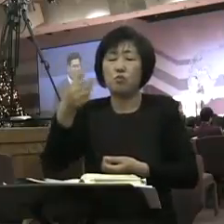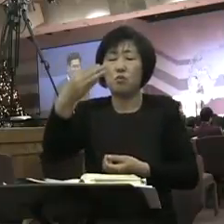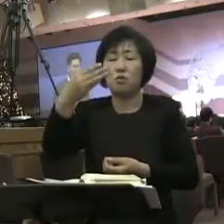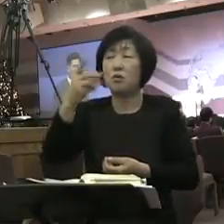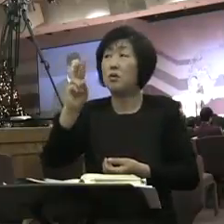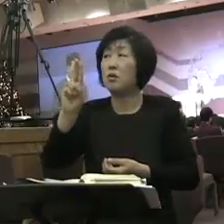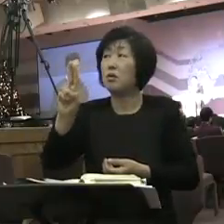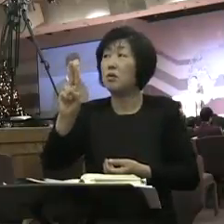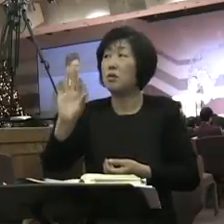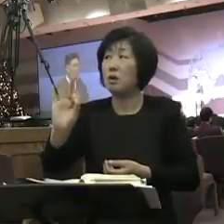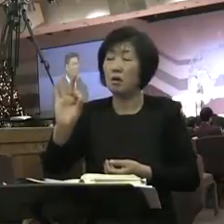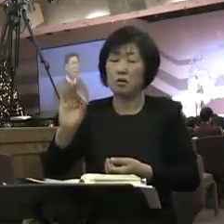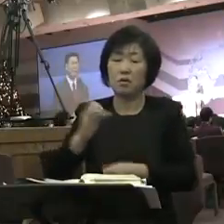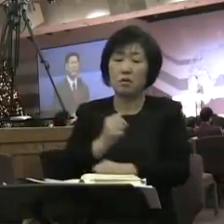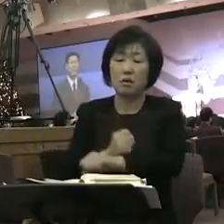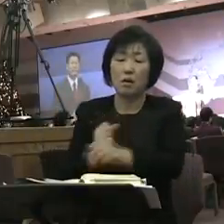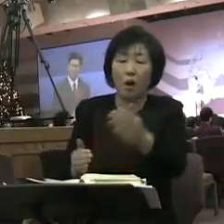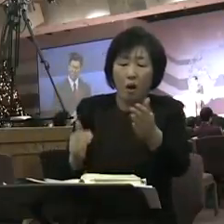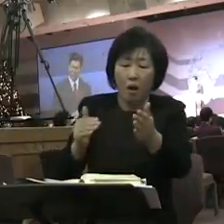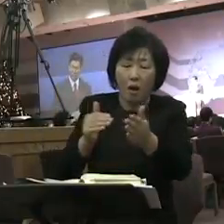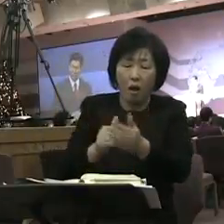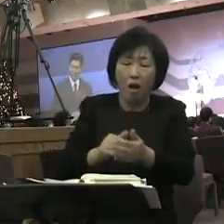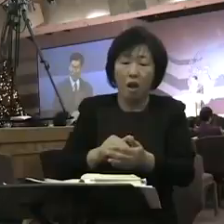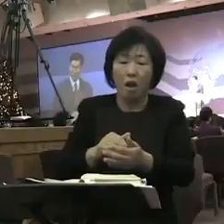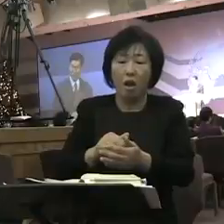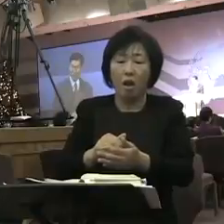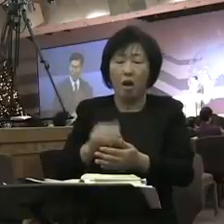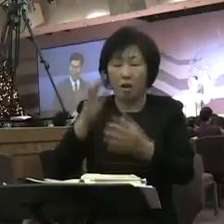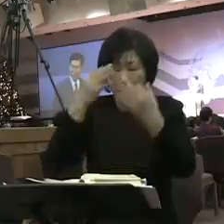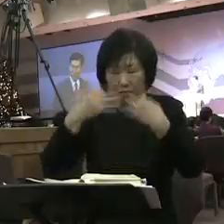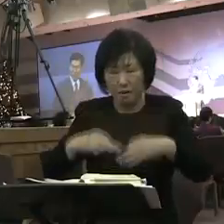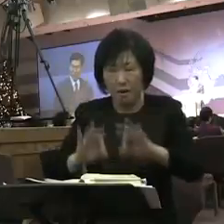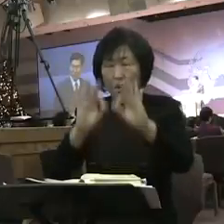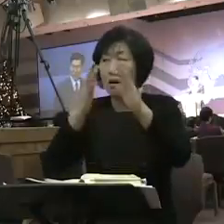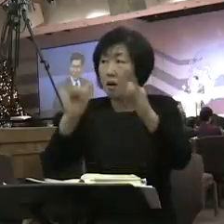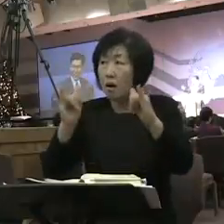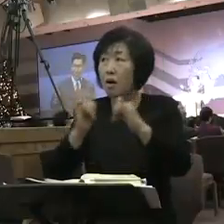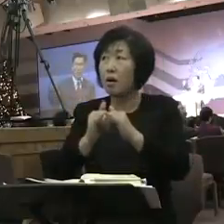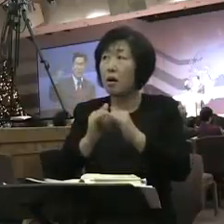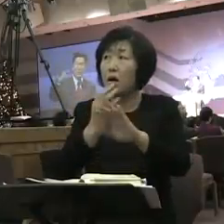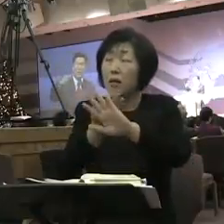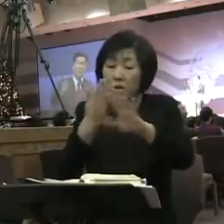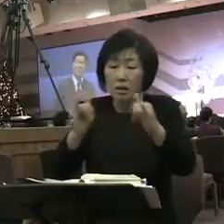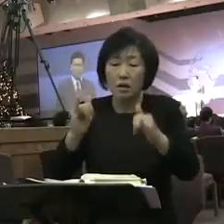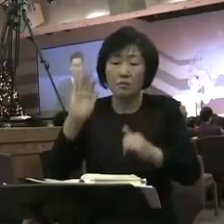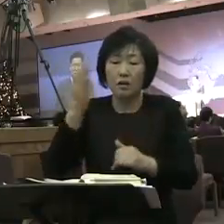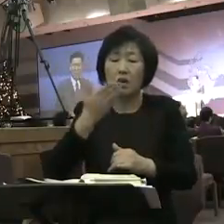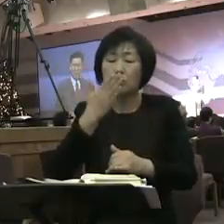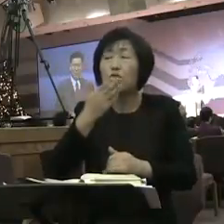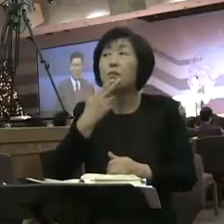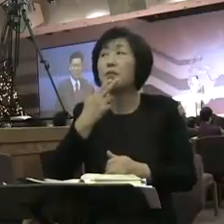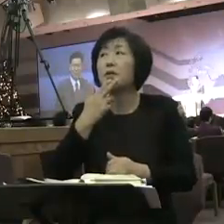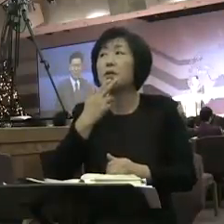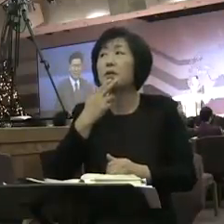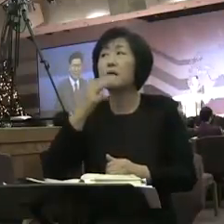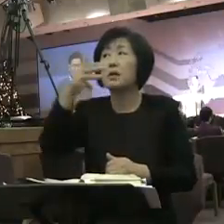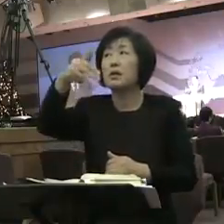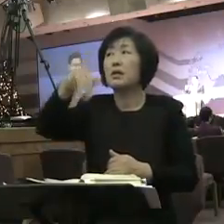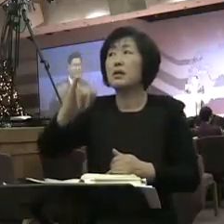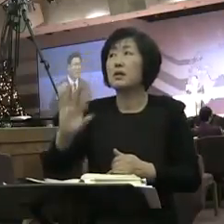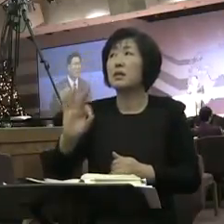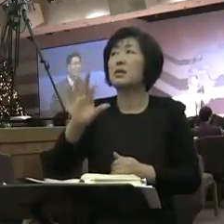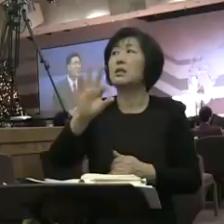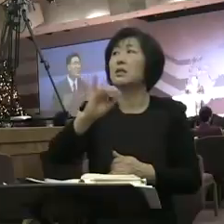우리가 예수님을 믿었다고 하룻밤새 다른 사람 됐습니까? 물론 칭의라 그렇게 불러요.